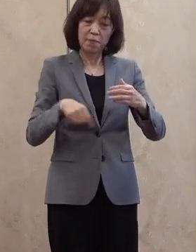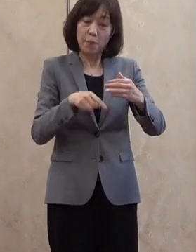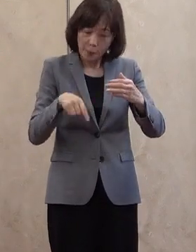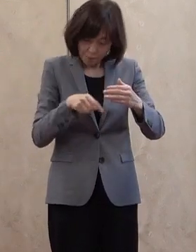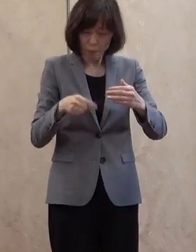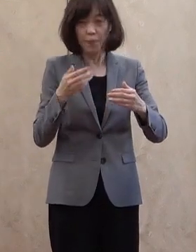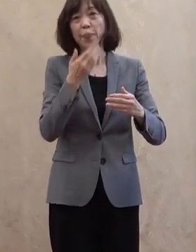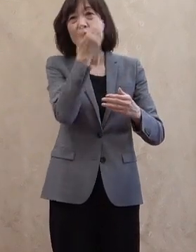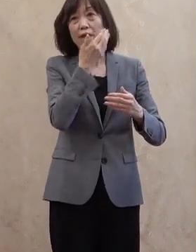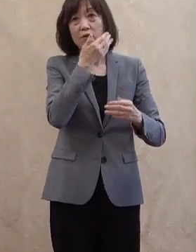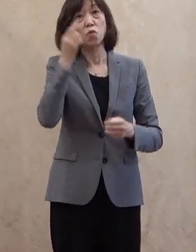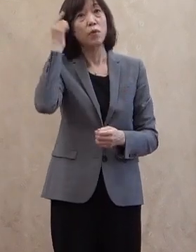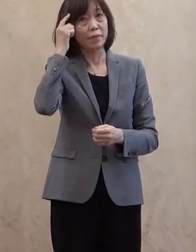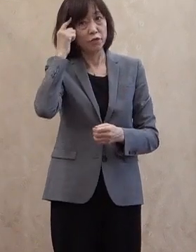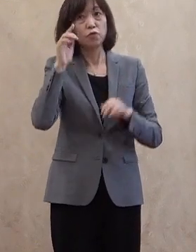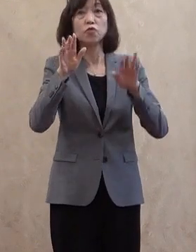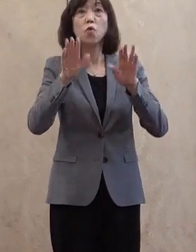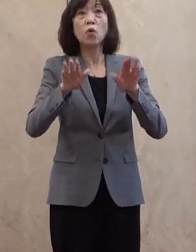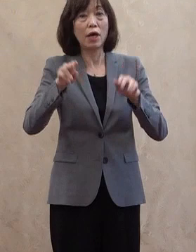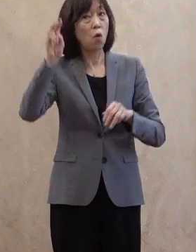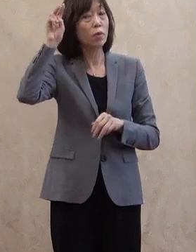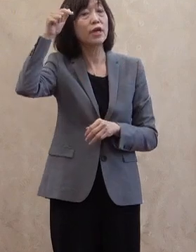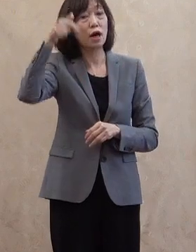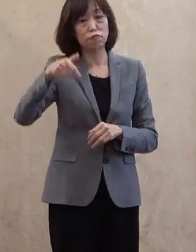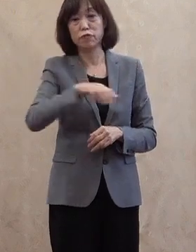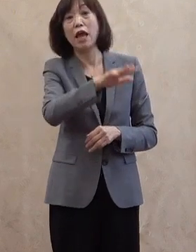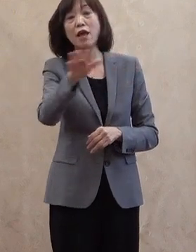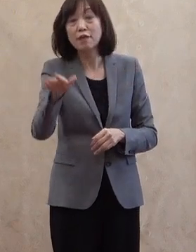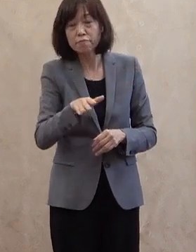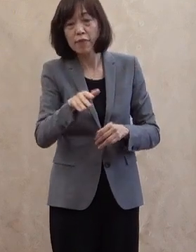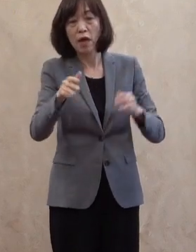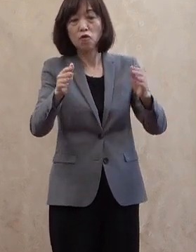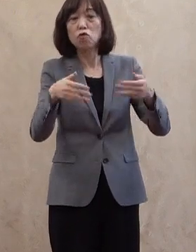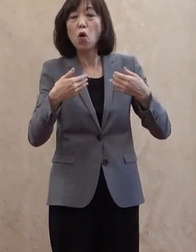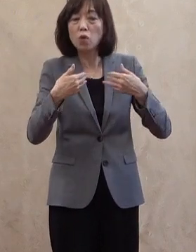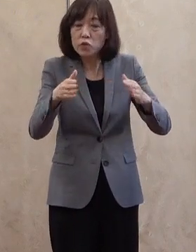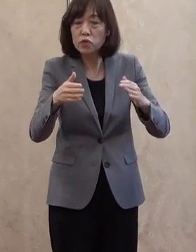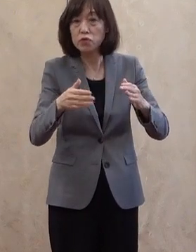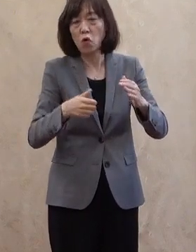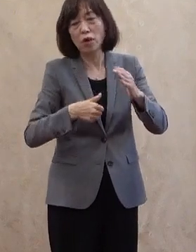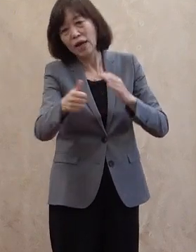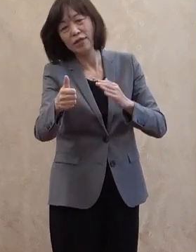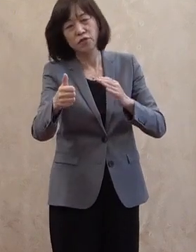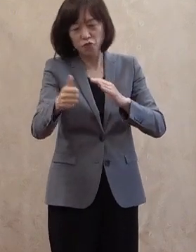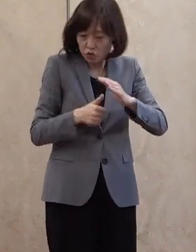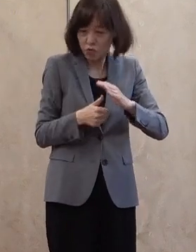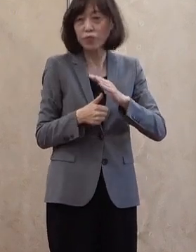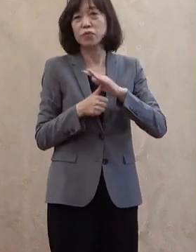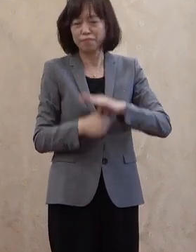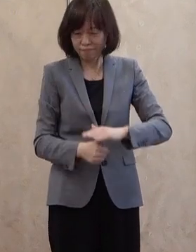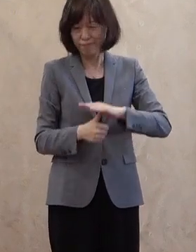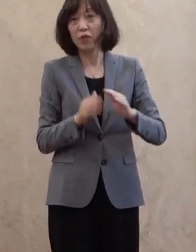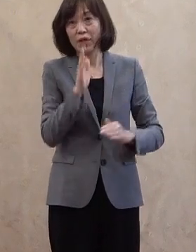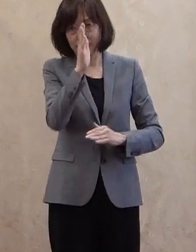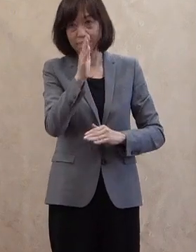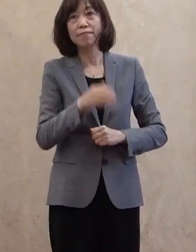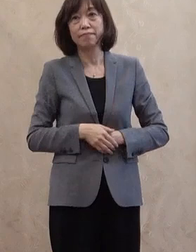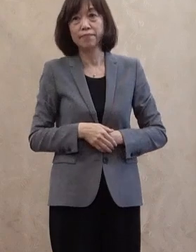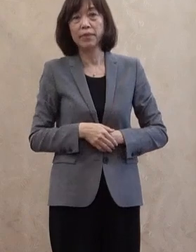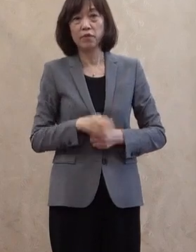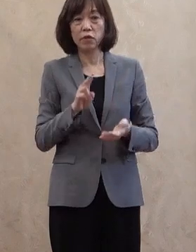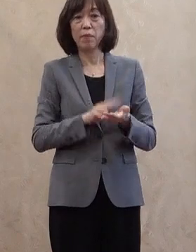だと思ってまして、今回、大阪府全域で不要不急の外出の自粛をお願いするということになりました。